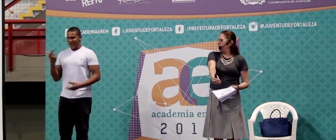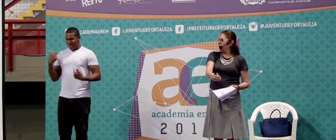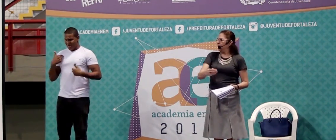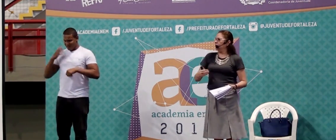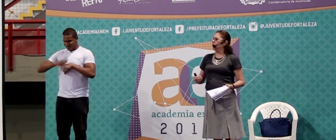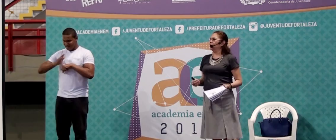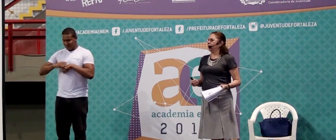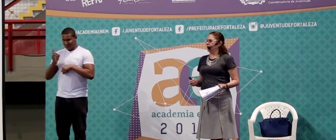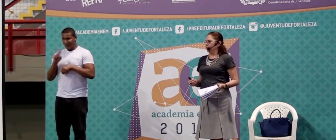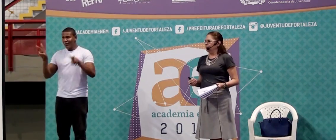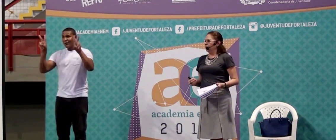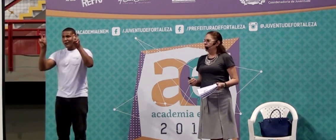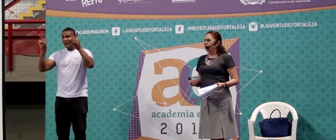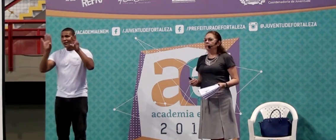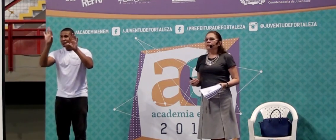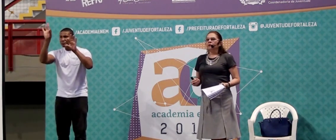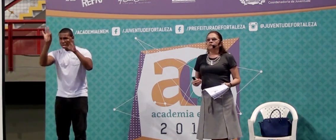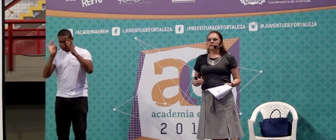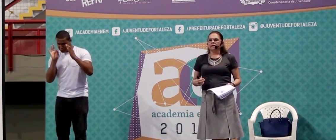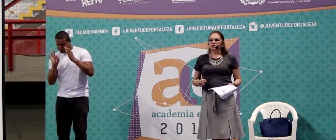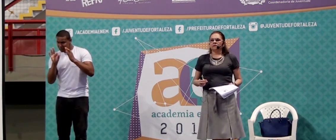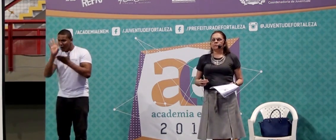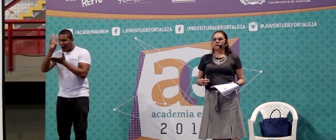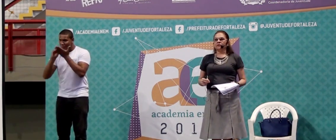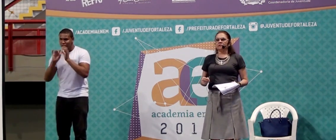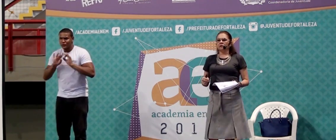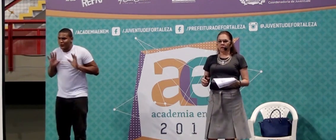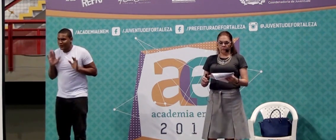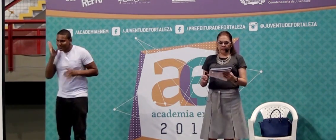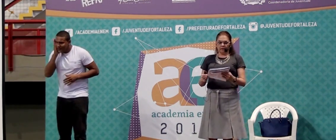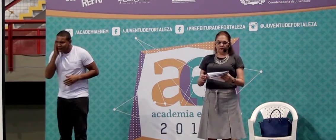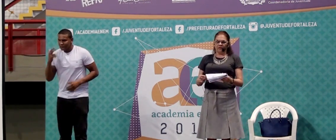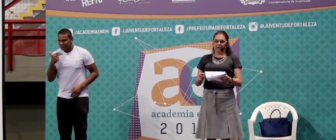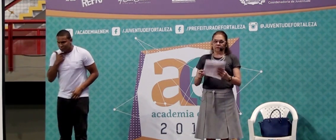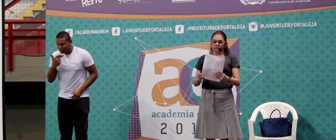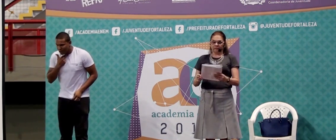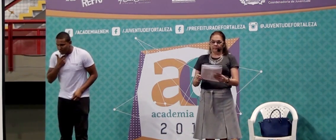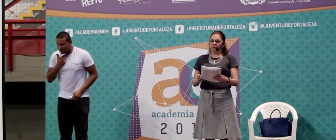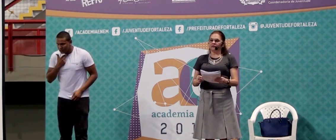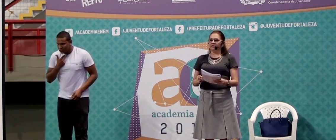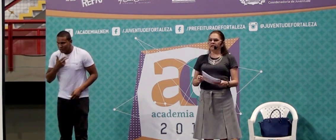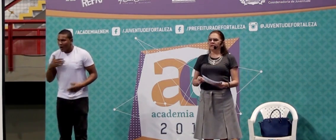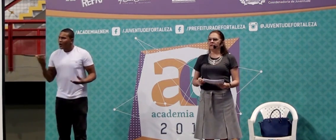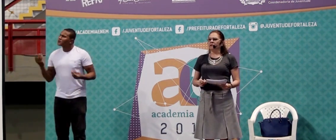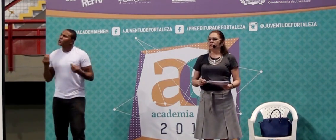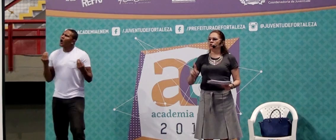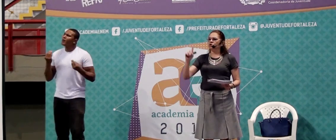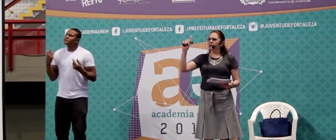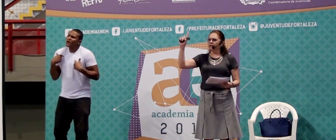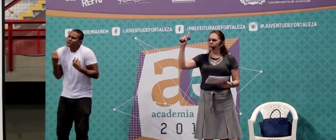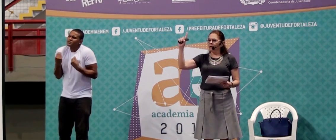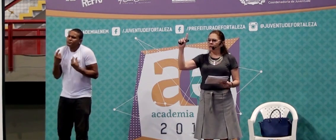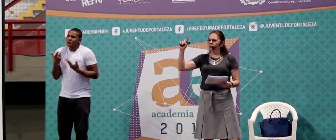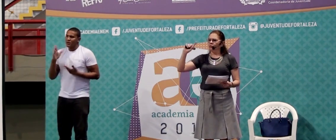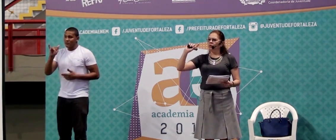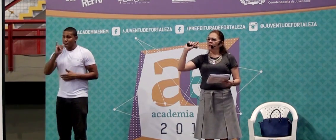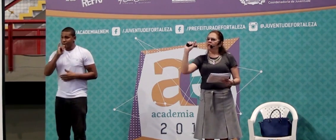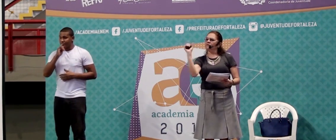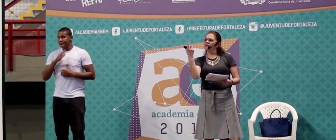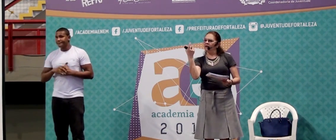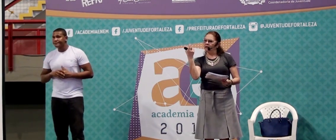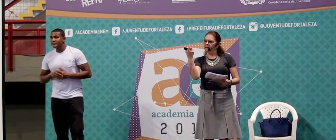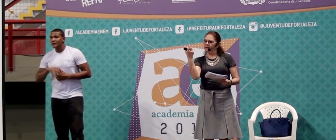eu copiei e colei, tá? Você diz: professora, como é que eu faço? Você pode fazer assim. Dica número